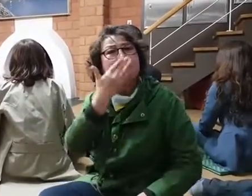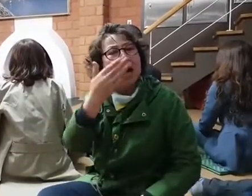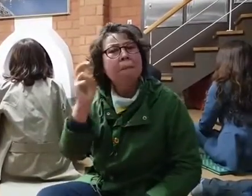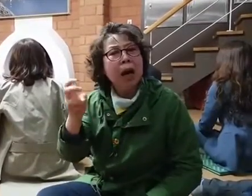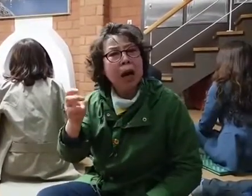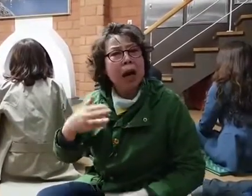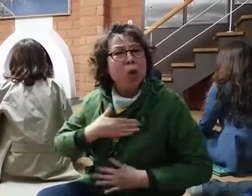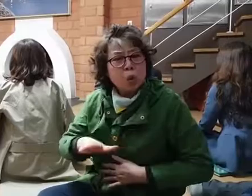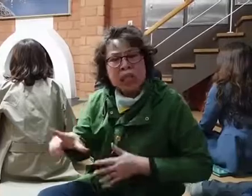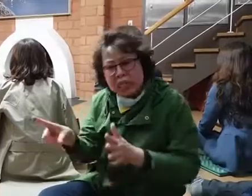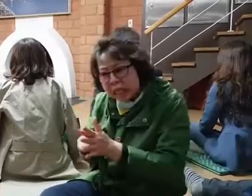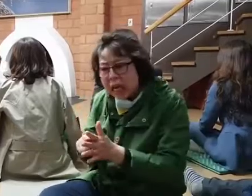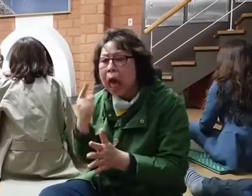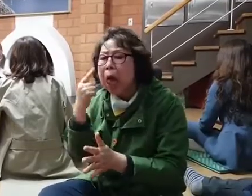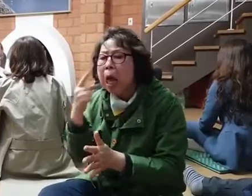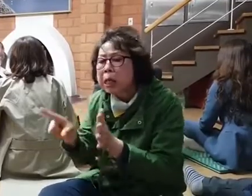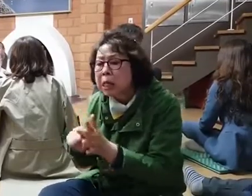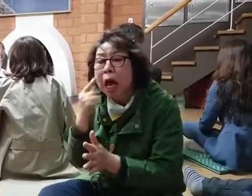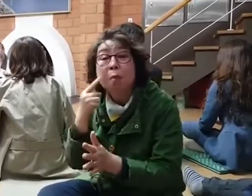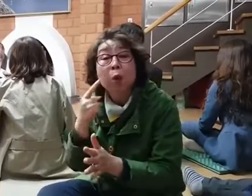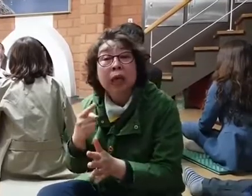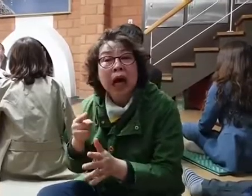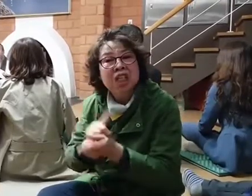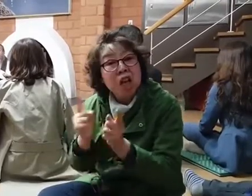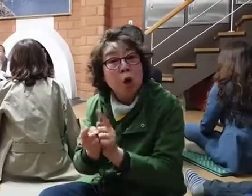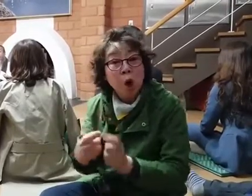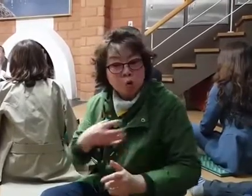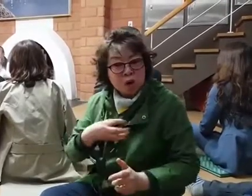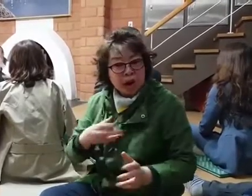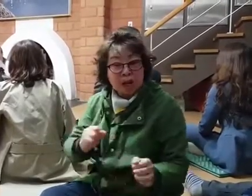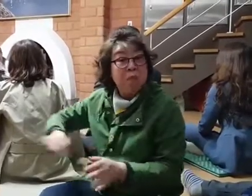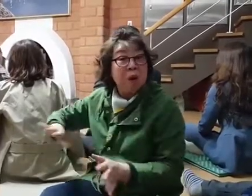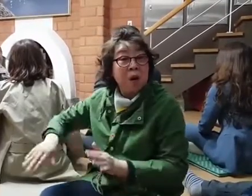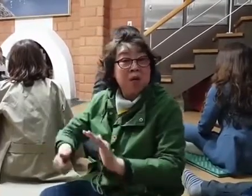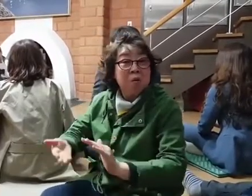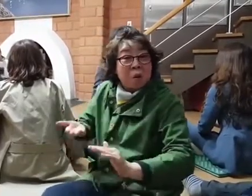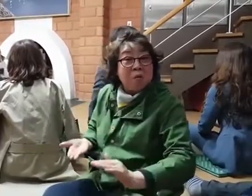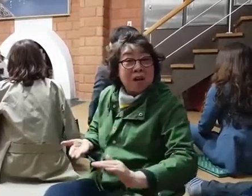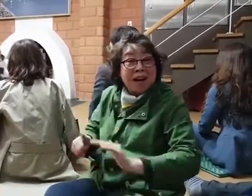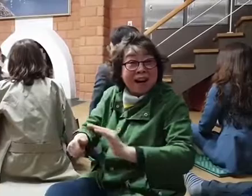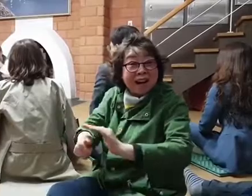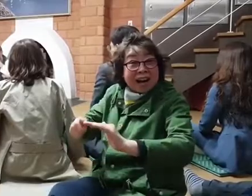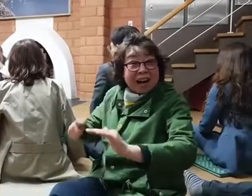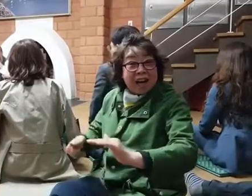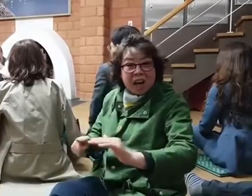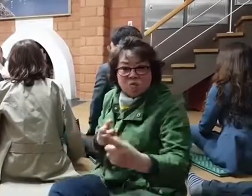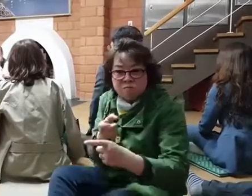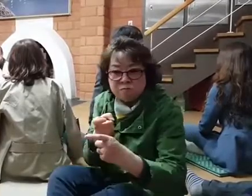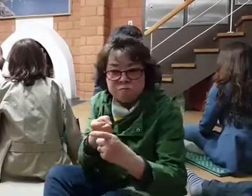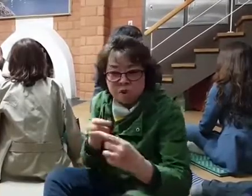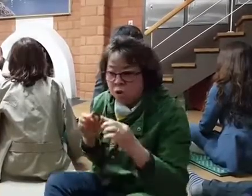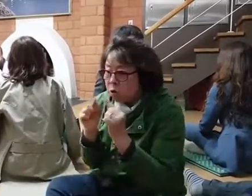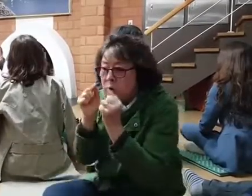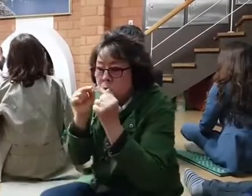우리는 신뢰를 좀 하자. 이러면서 뭔가가 위험한 거를 뒤로 물려내는 이렇게 바짝 해야 공격형으로